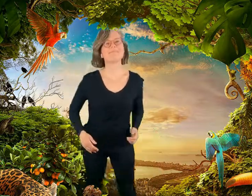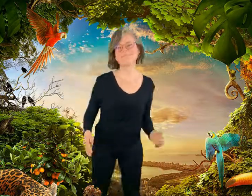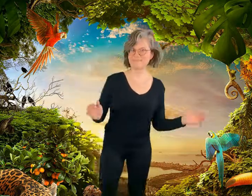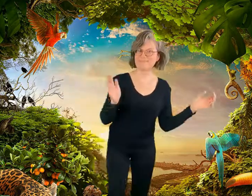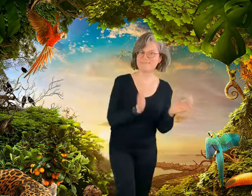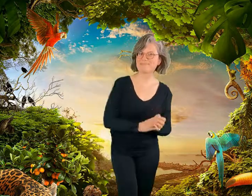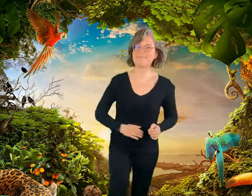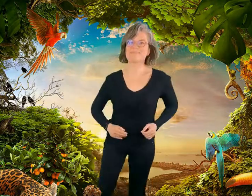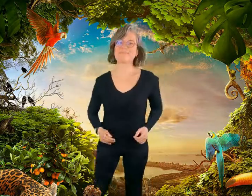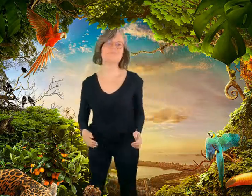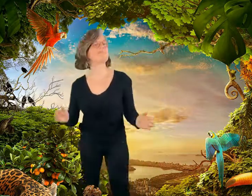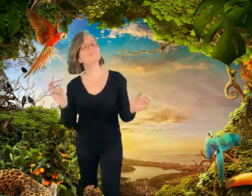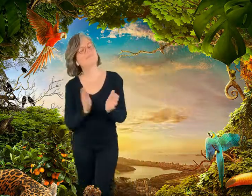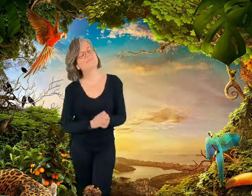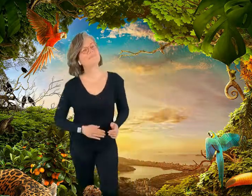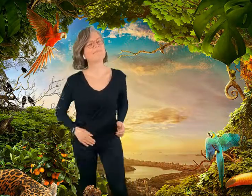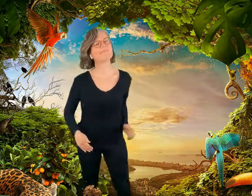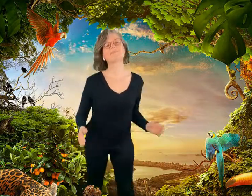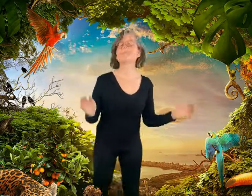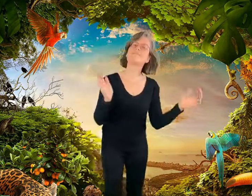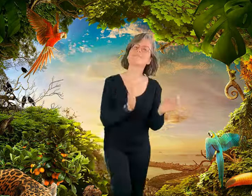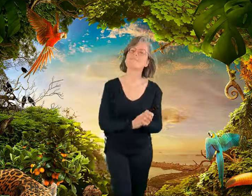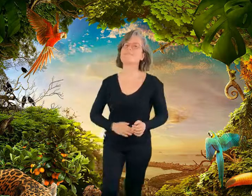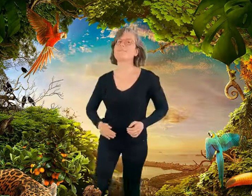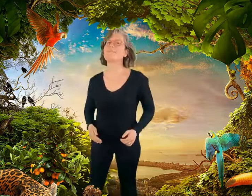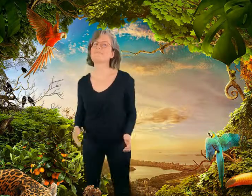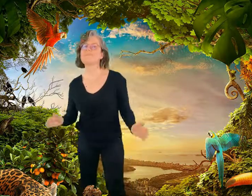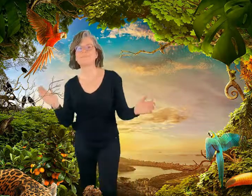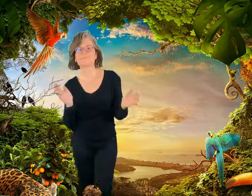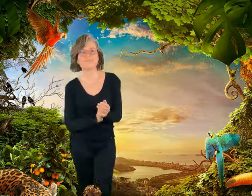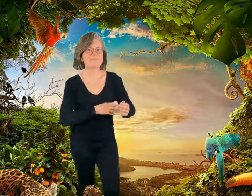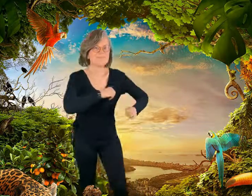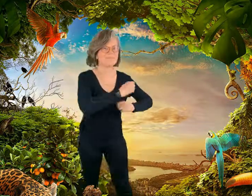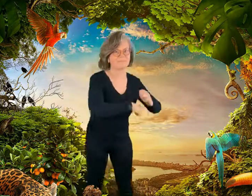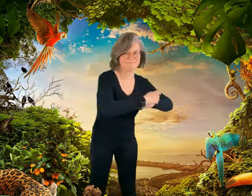tent. Hoop dat het vuur goed op ons past.